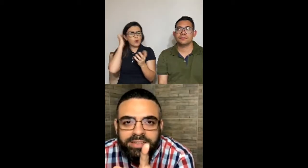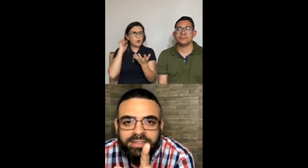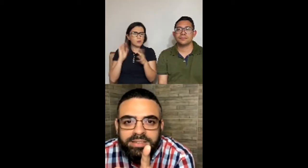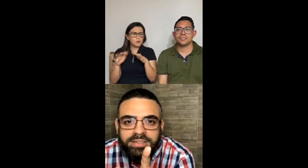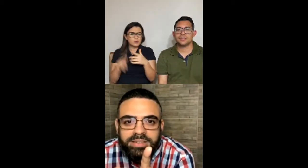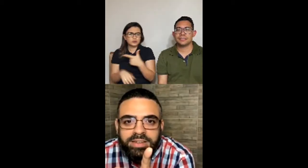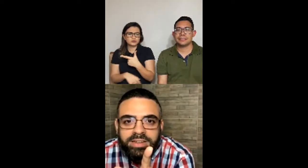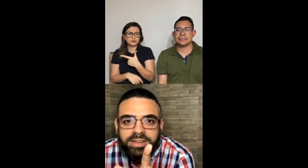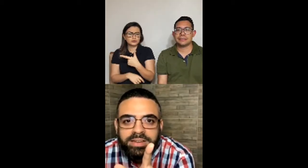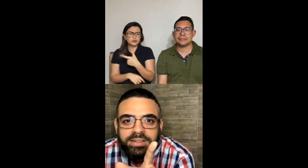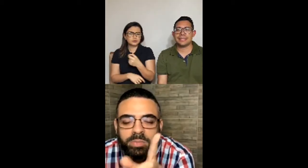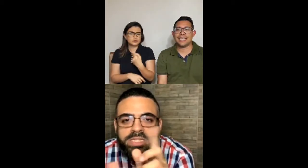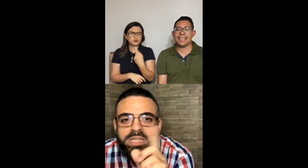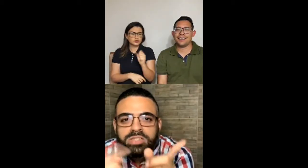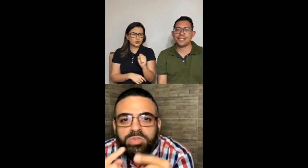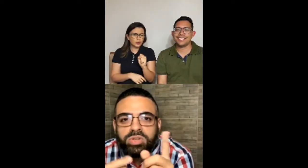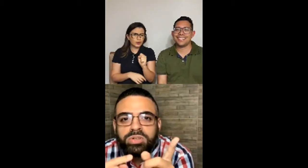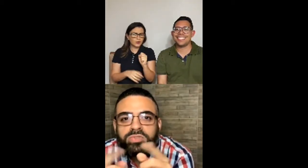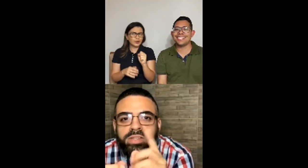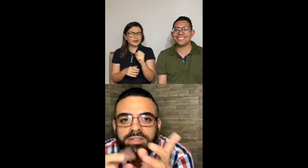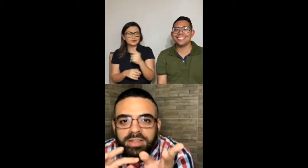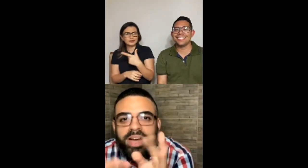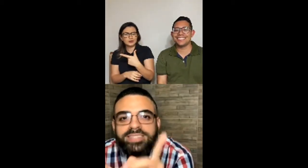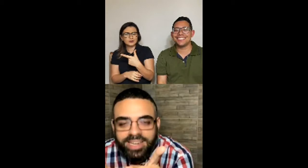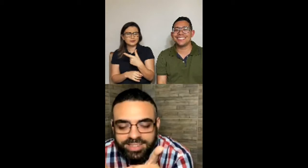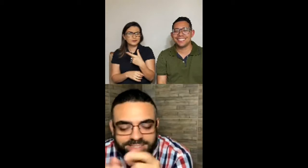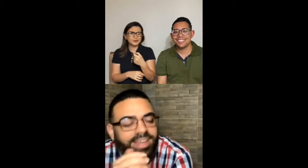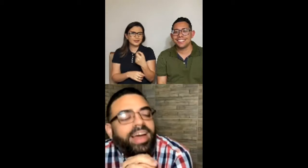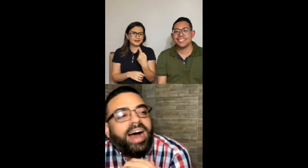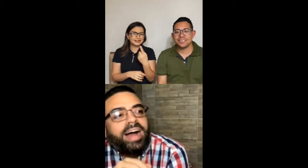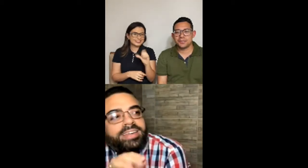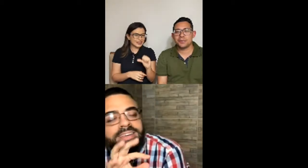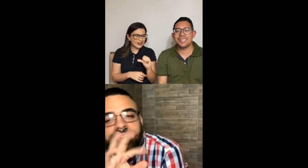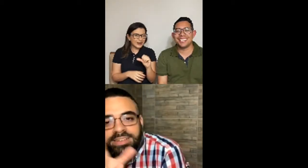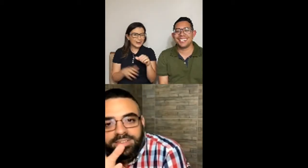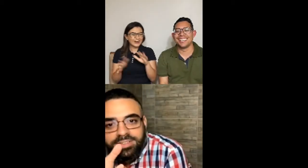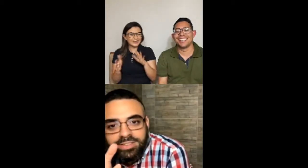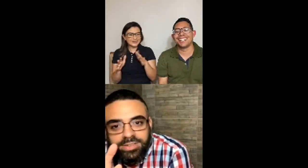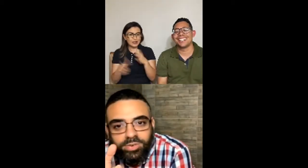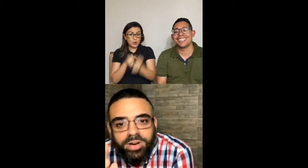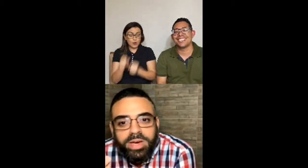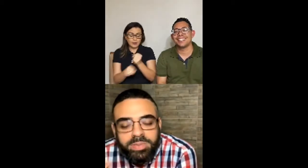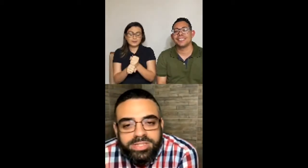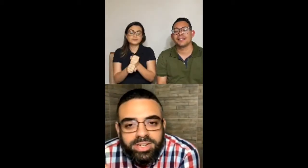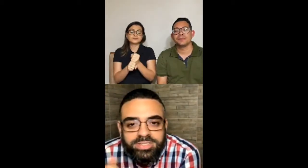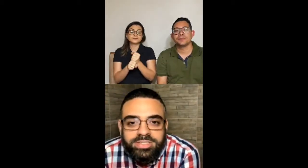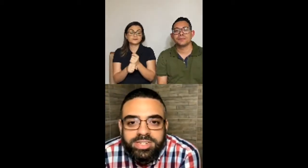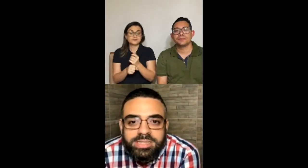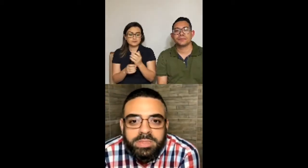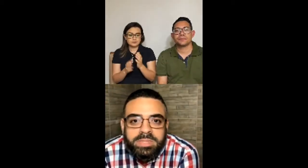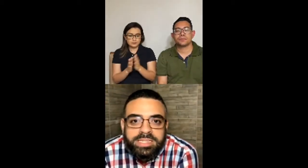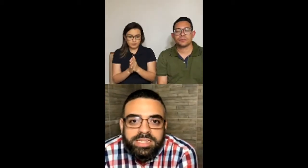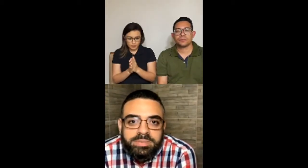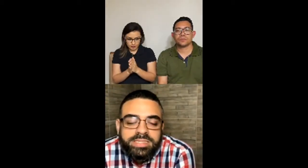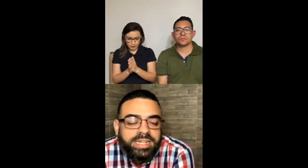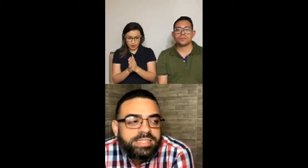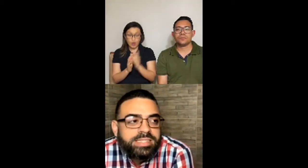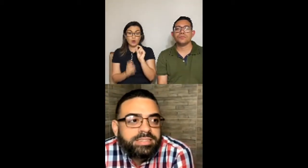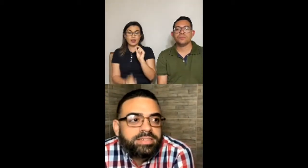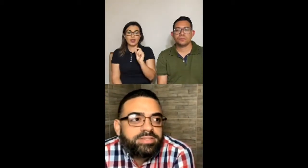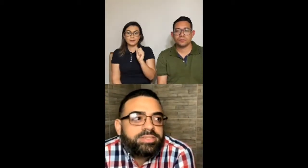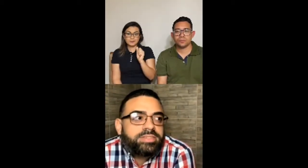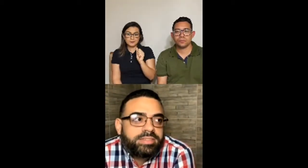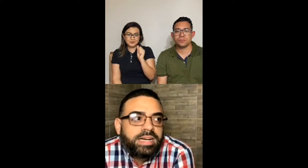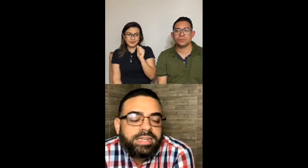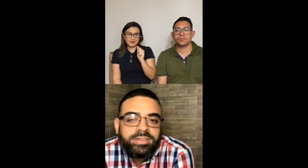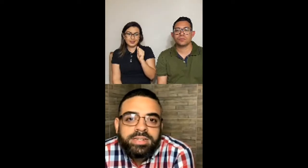18 para 19, não sei. Acho que foi 18 para 19, né? Que o presidente mudou, acho que é isso.